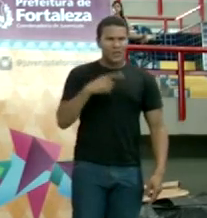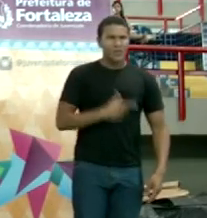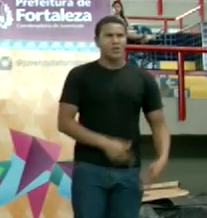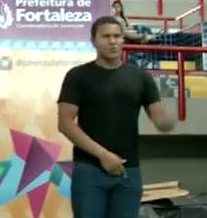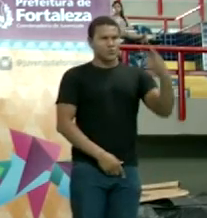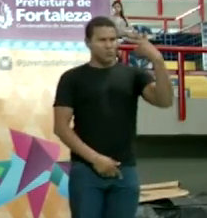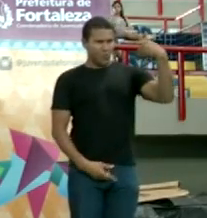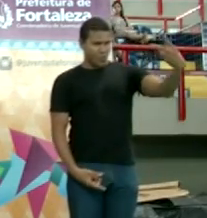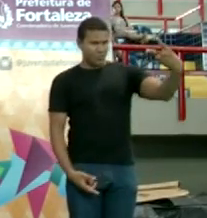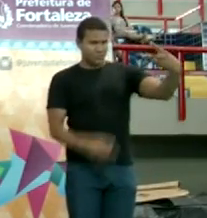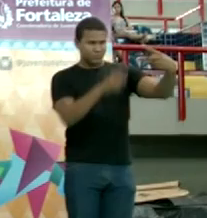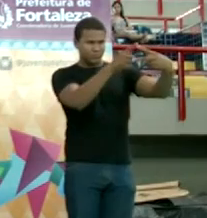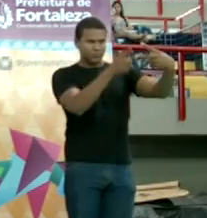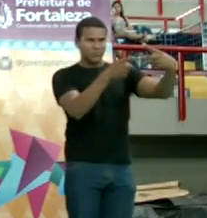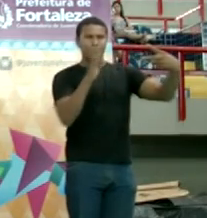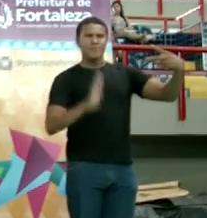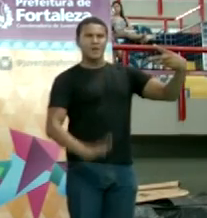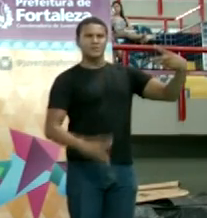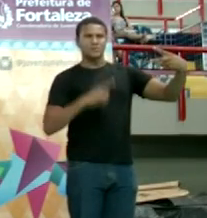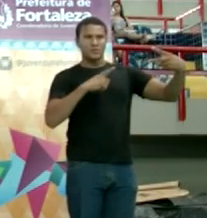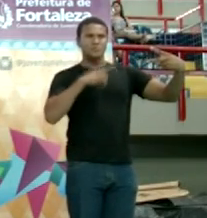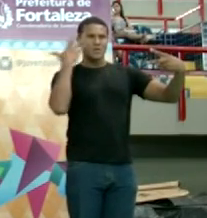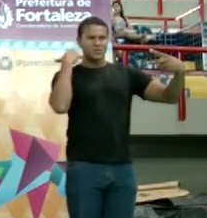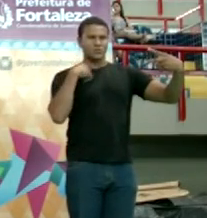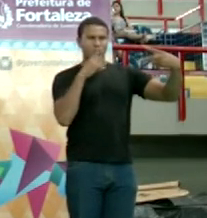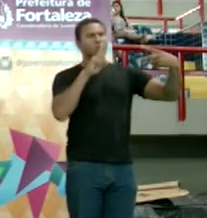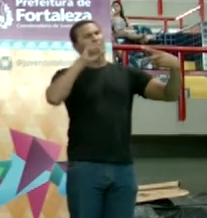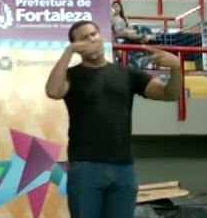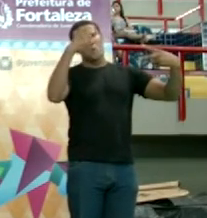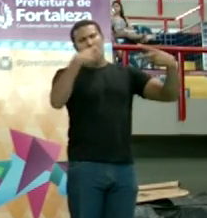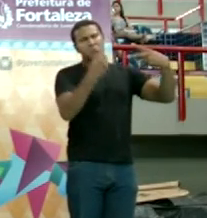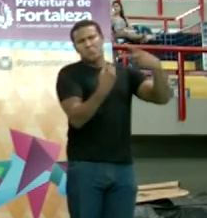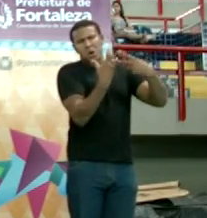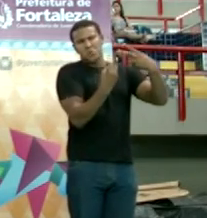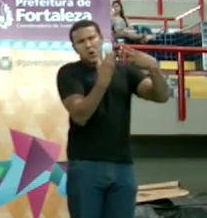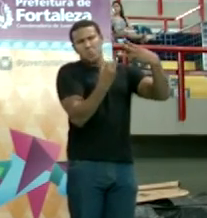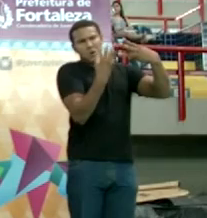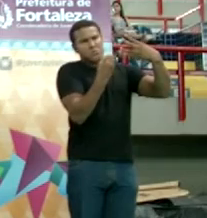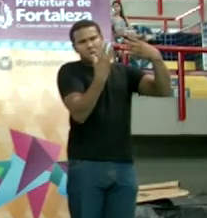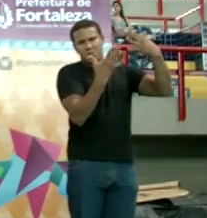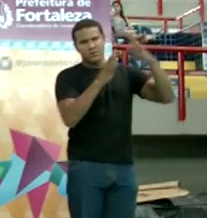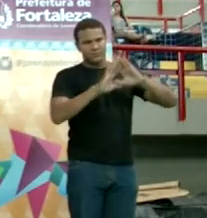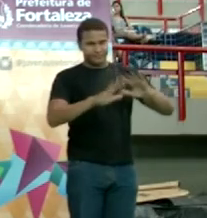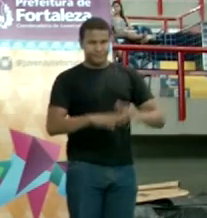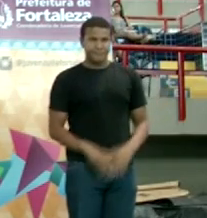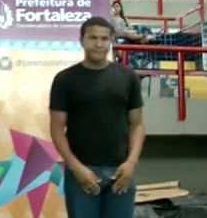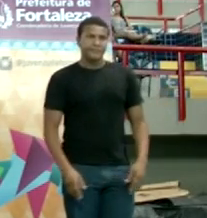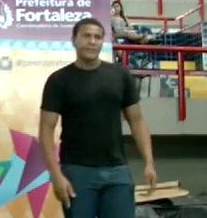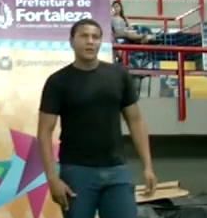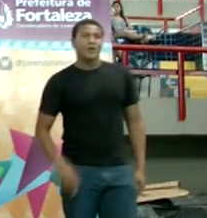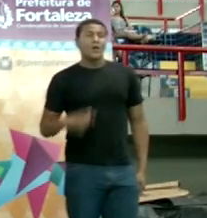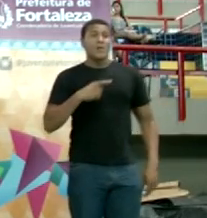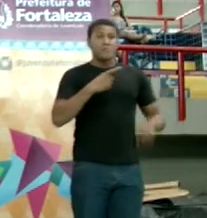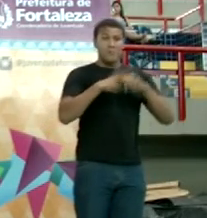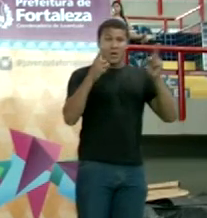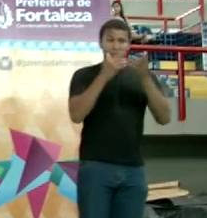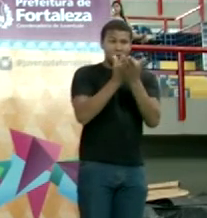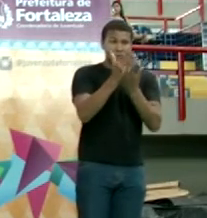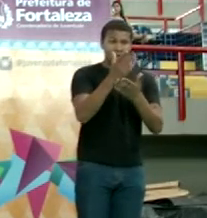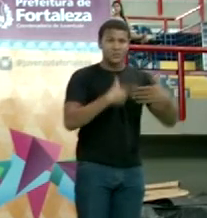no Brasil, inicialmente apenas 2, depois os demais partidos irão surgir. Mas você vai ter inicialmente o